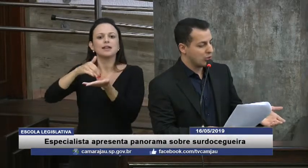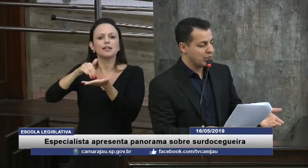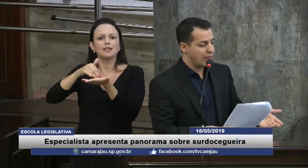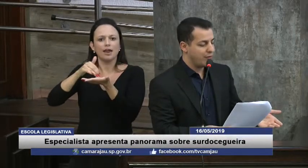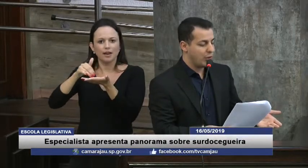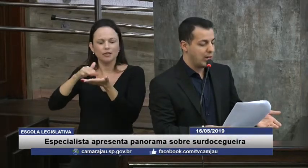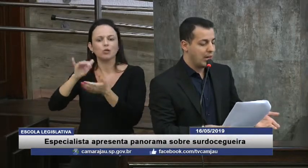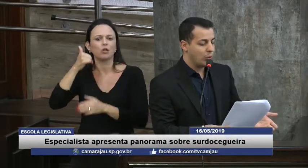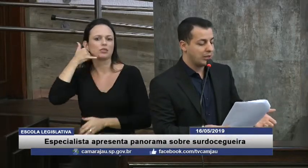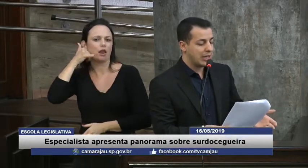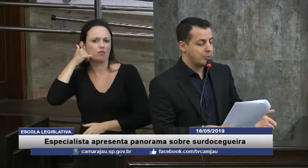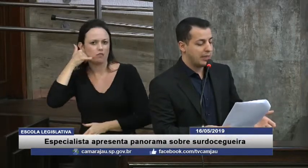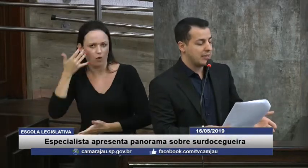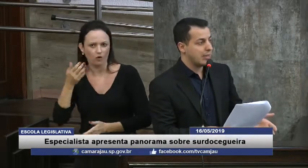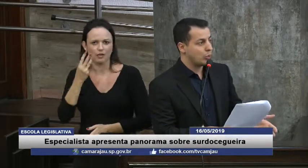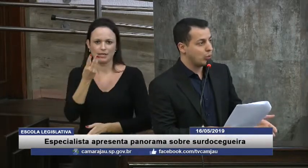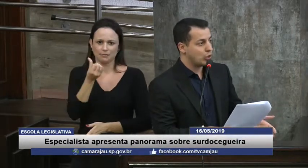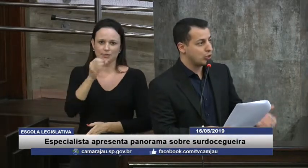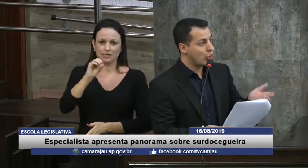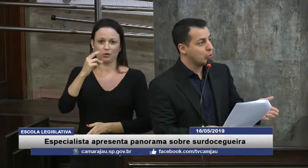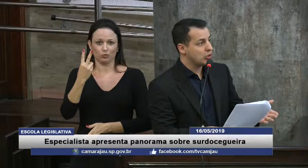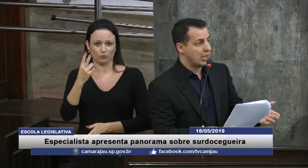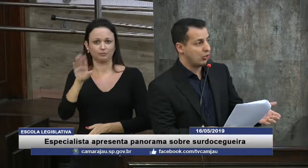meio do nosso telefone, o